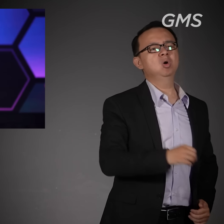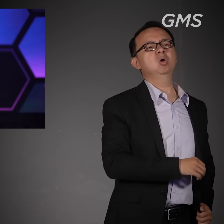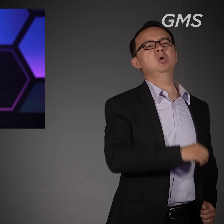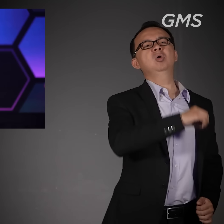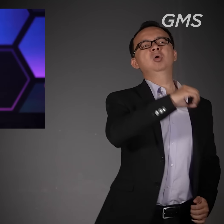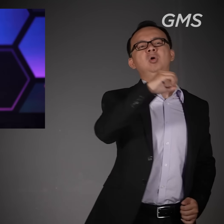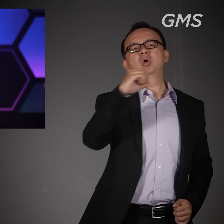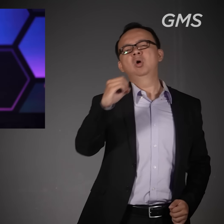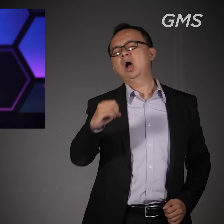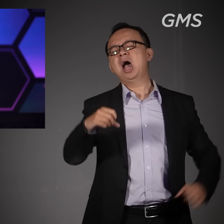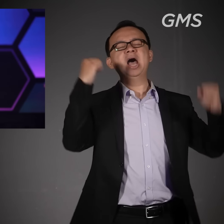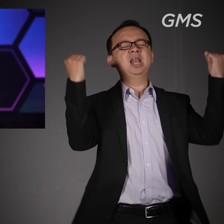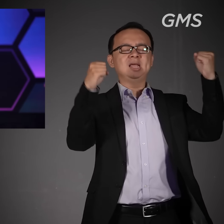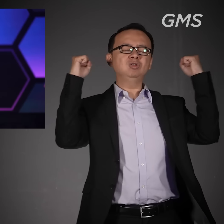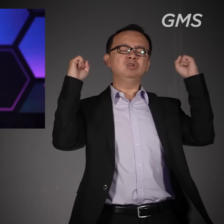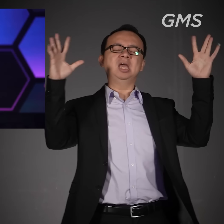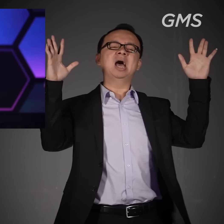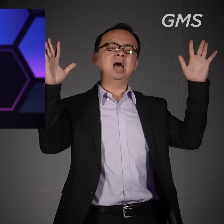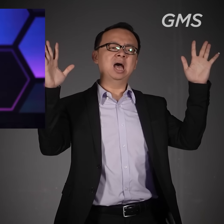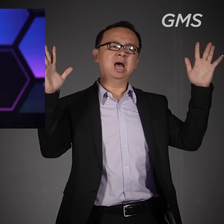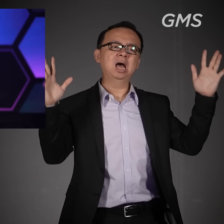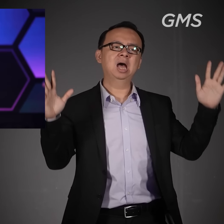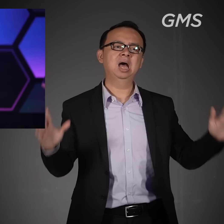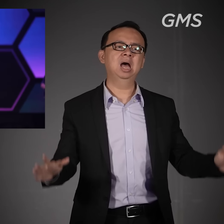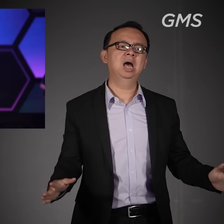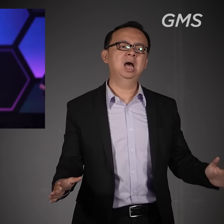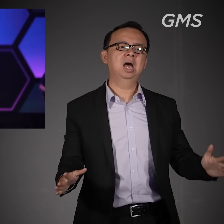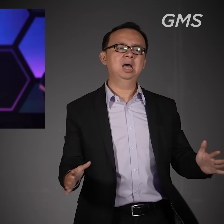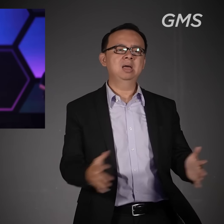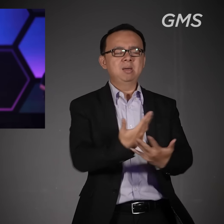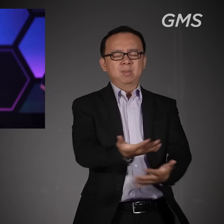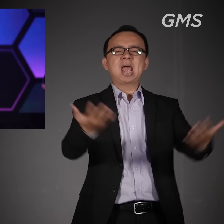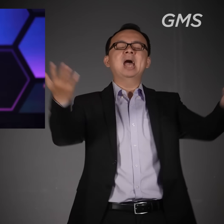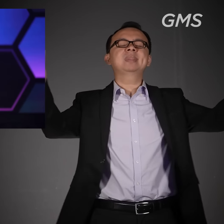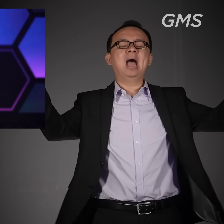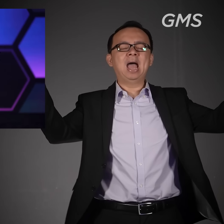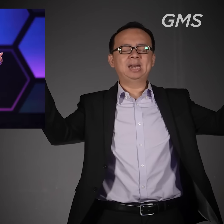ramata kamaya maralamaya sananana maya. Angkat tanganmu.